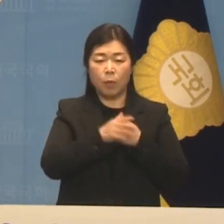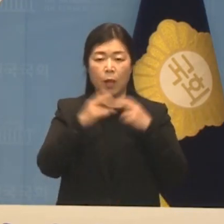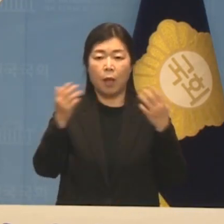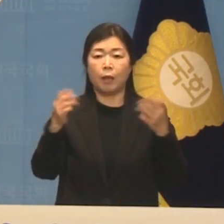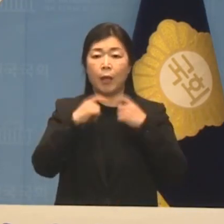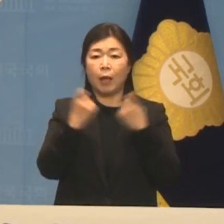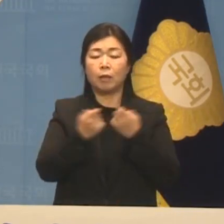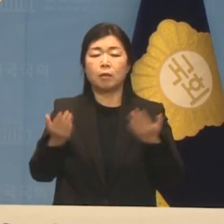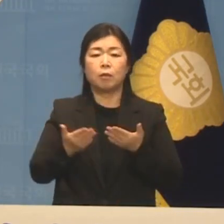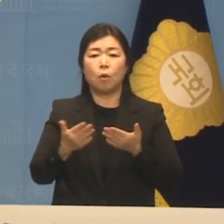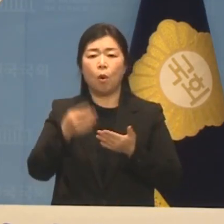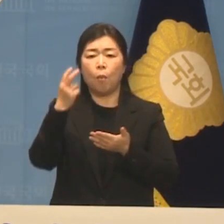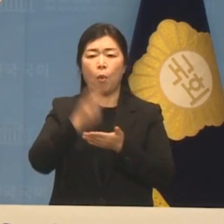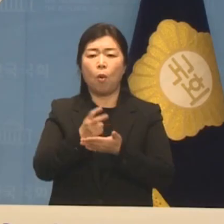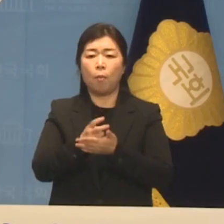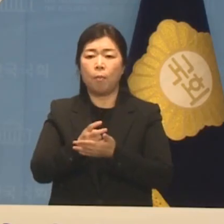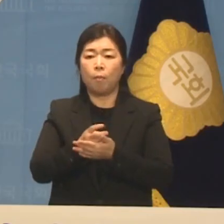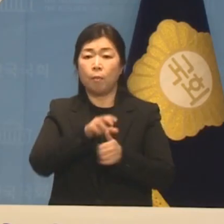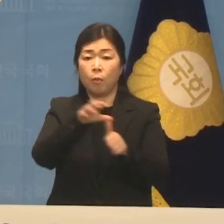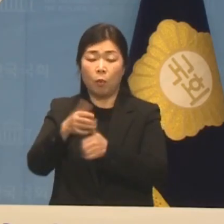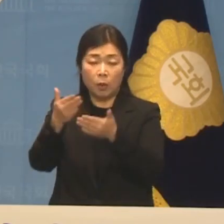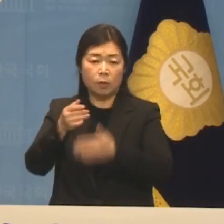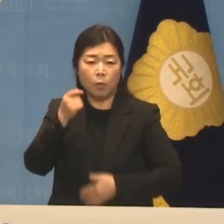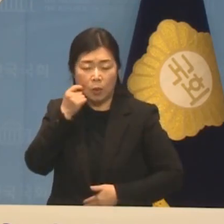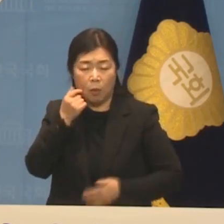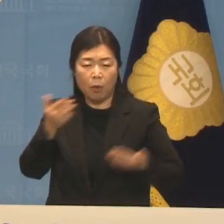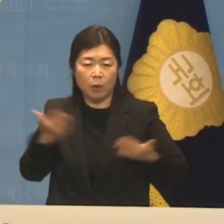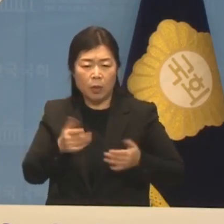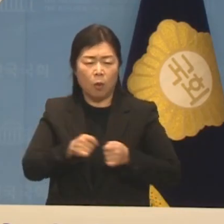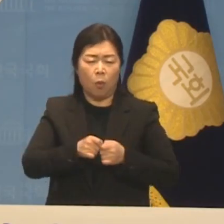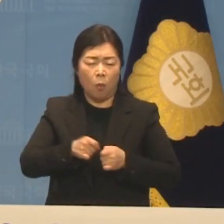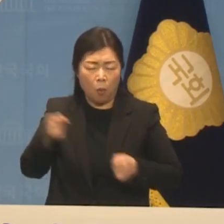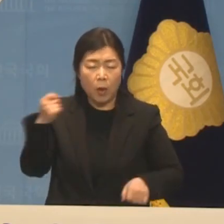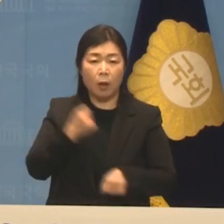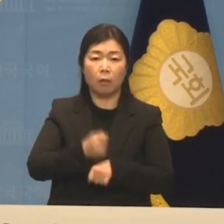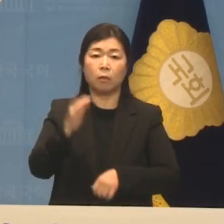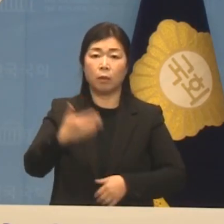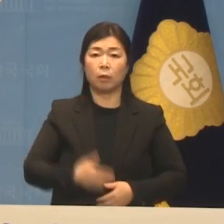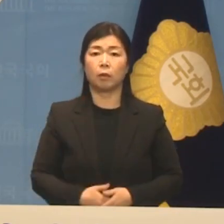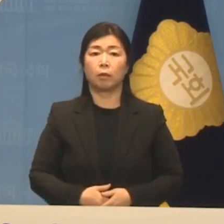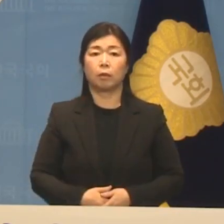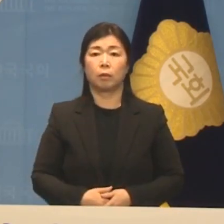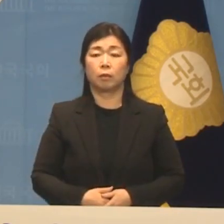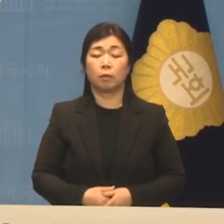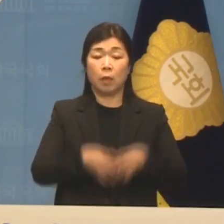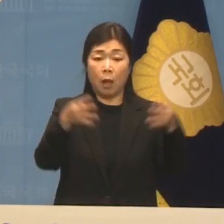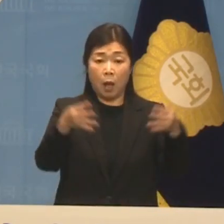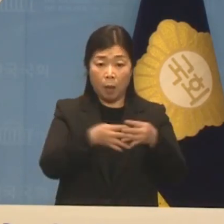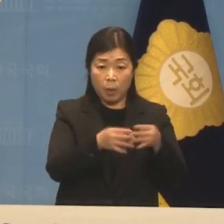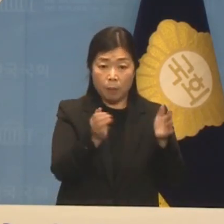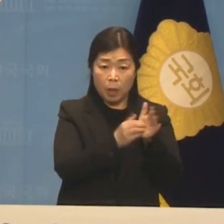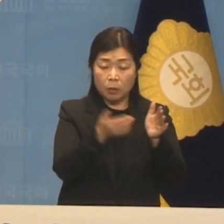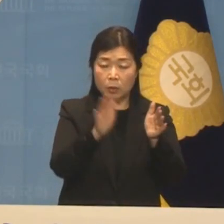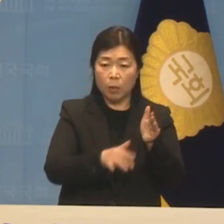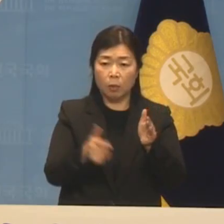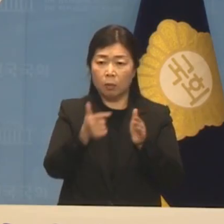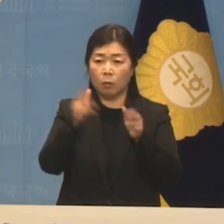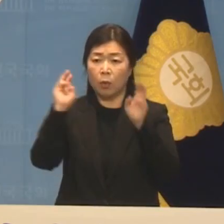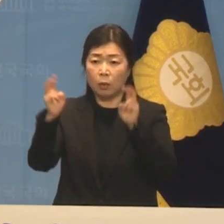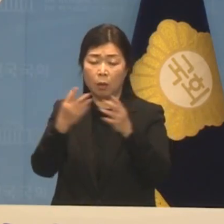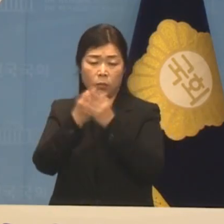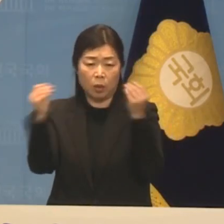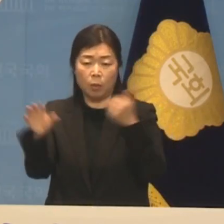못하고 장시간 노동에 내몰리고 있는 것입니다. 어렵사리 사회적 합의를 이루어도 거대기업이 외면하면